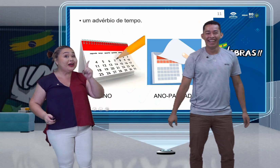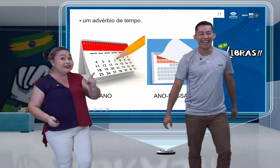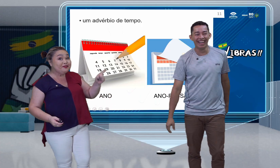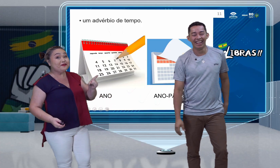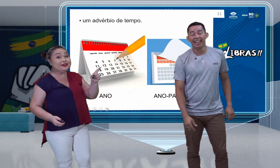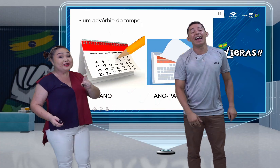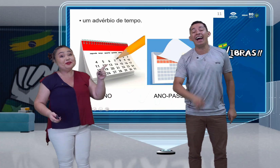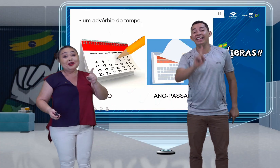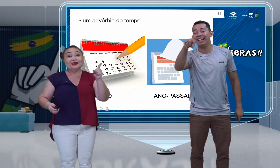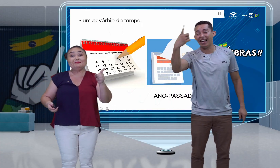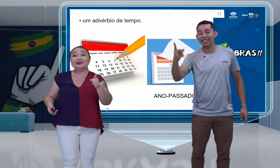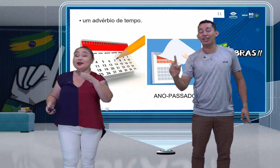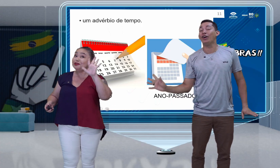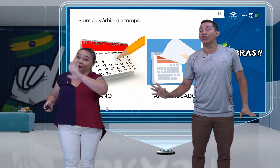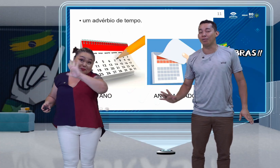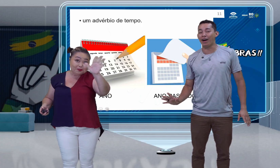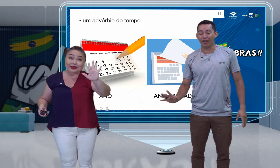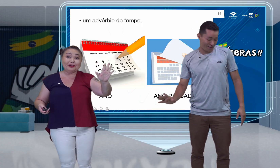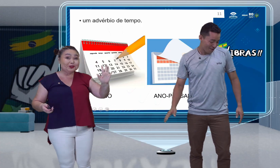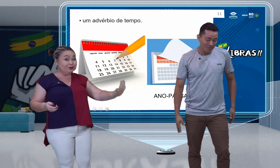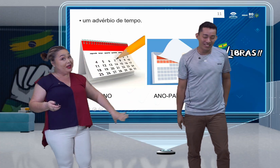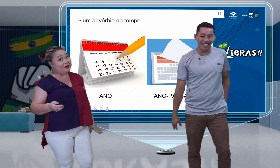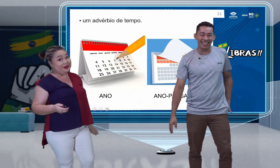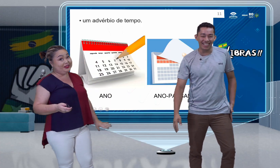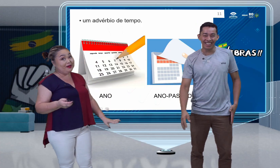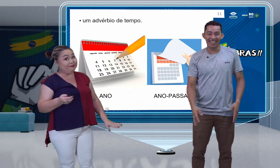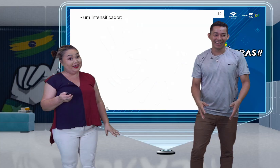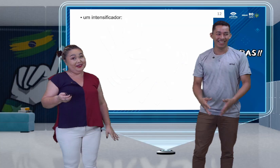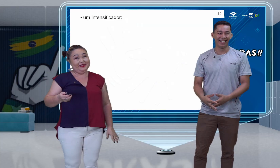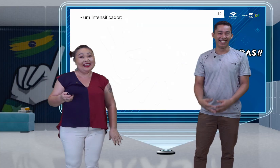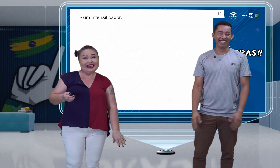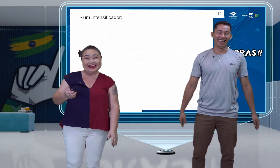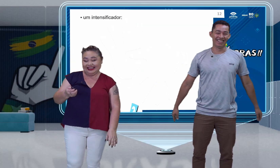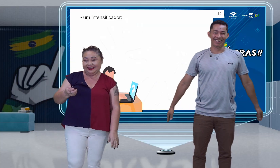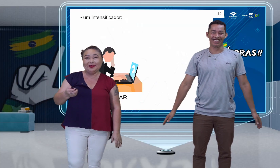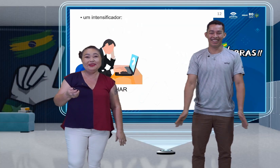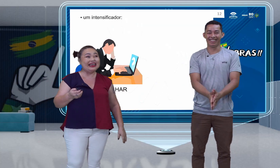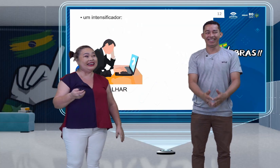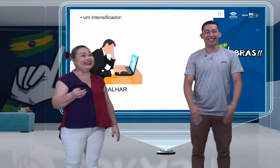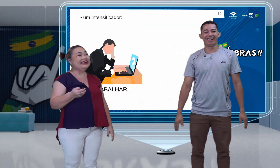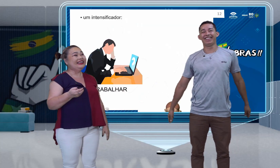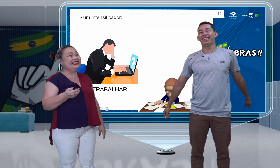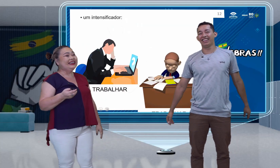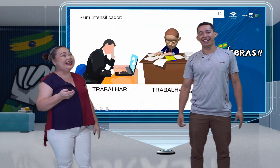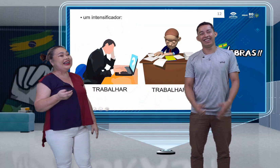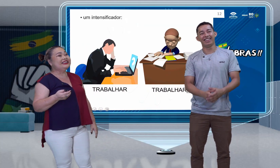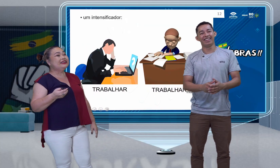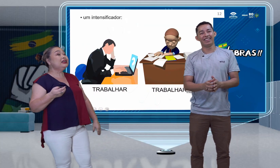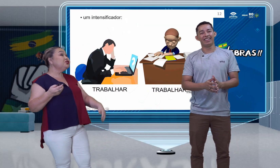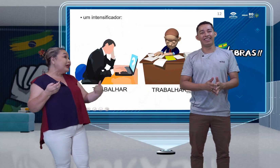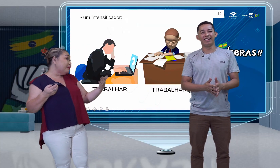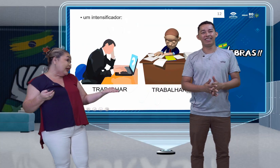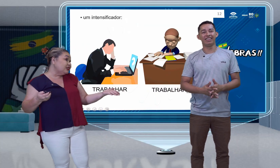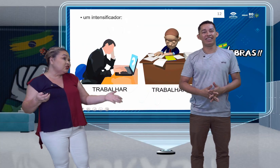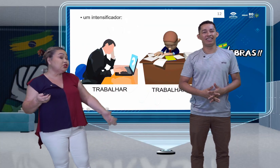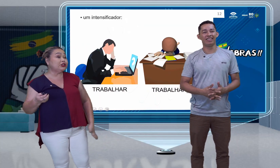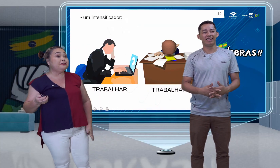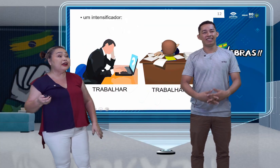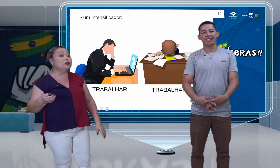Fale não. A idade só na última aula. Na última aula, tá bem. Vamos lá. Esse trabalhar, a gente já falou,